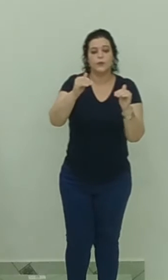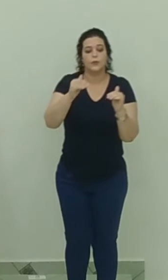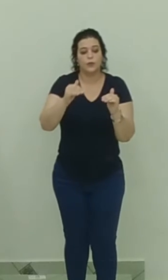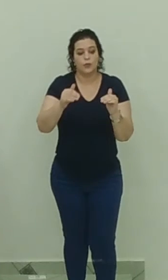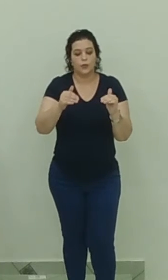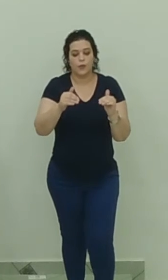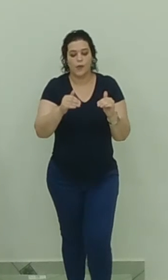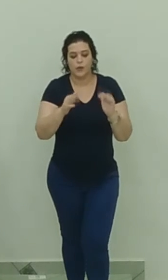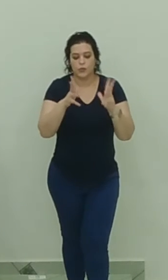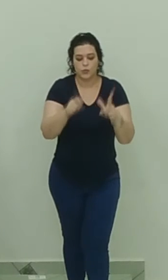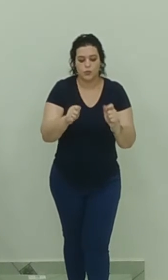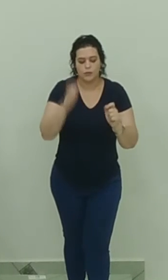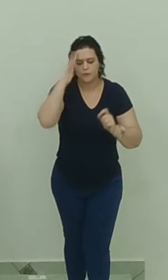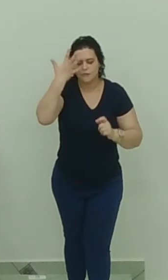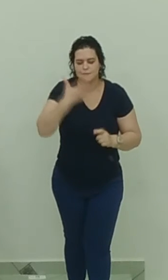seguir aquele Deus.